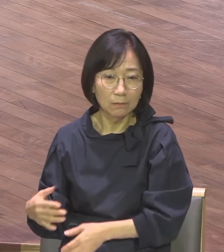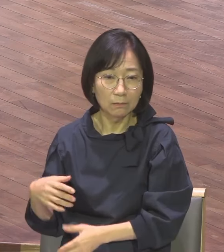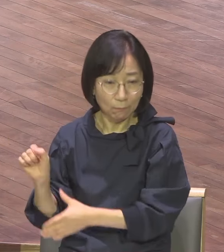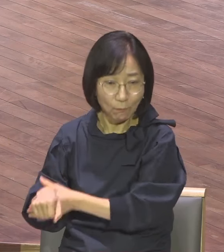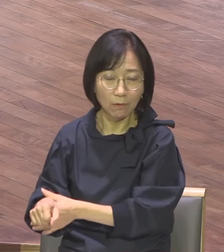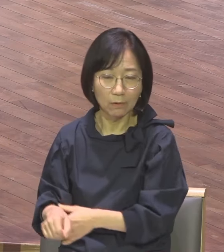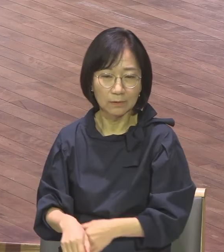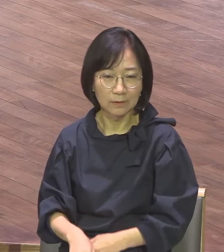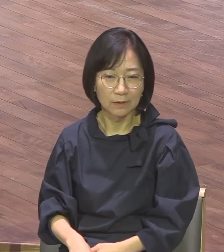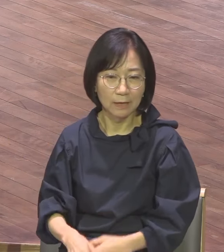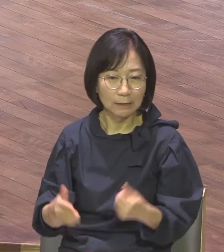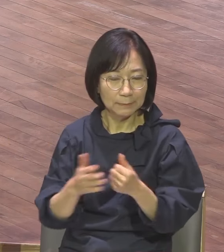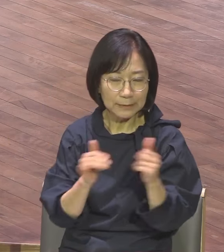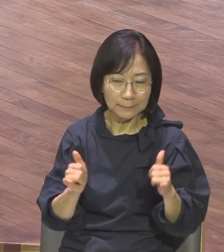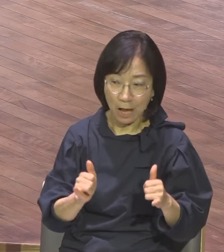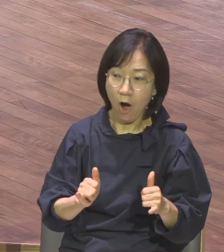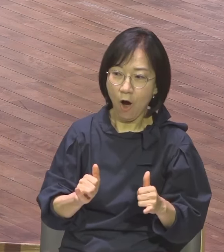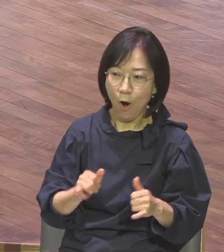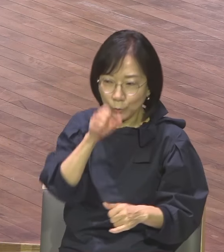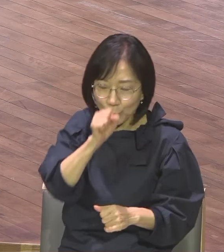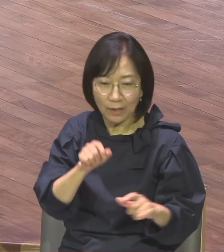그러니까 사단의 최고의 작품이다.